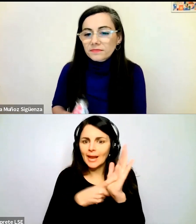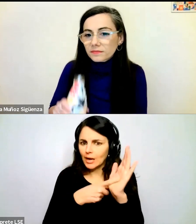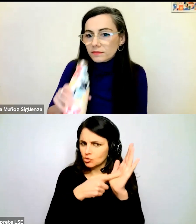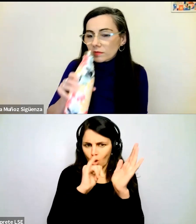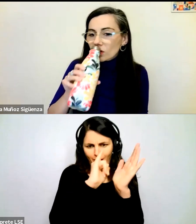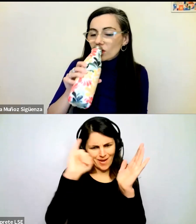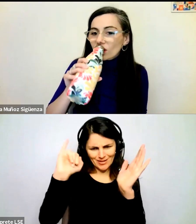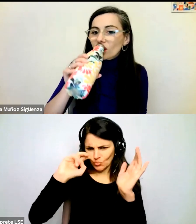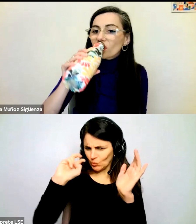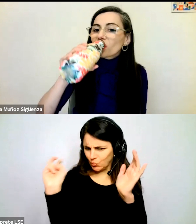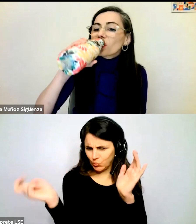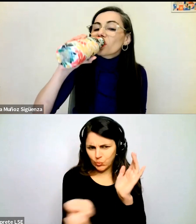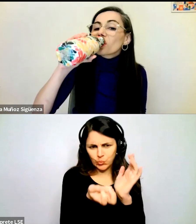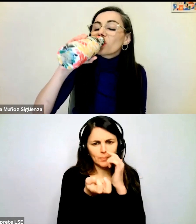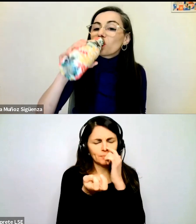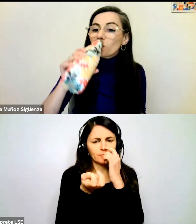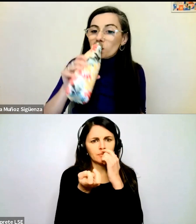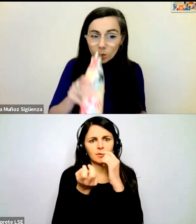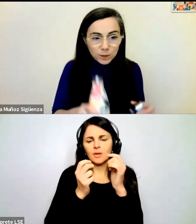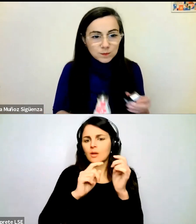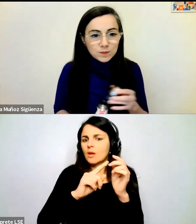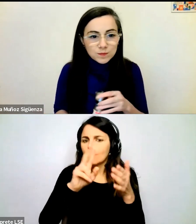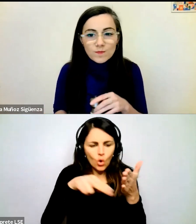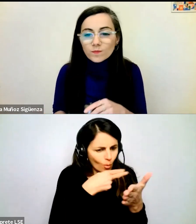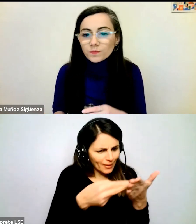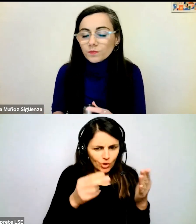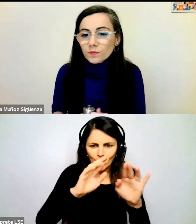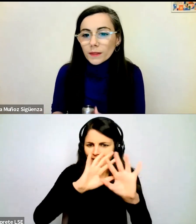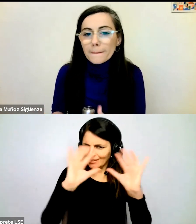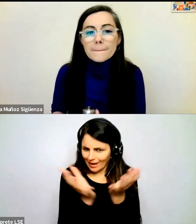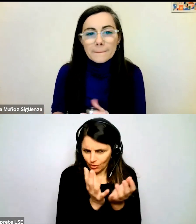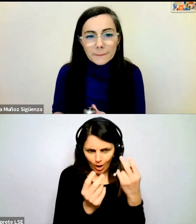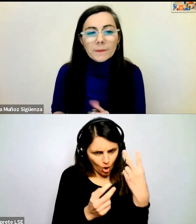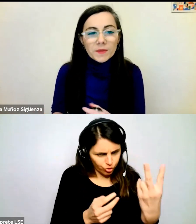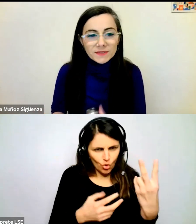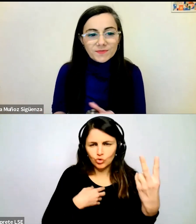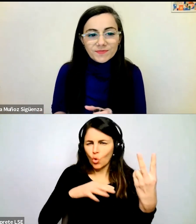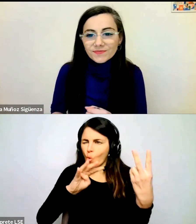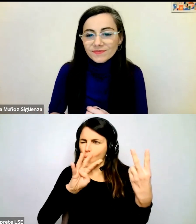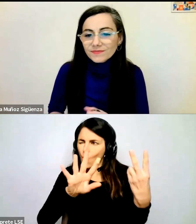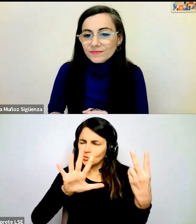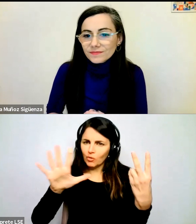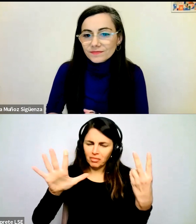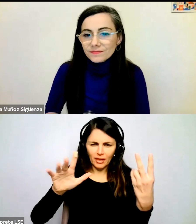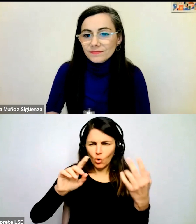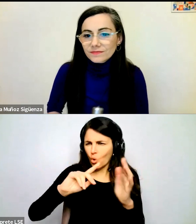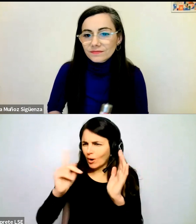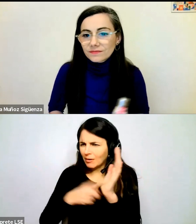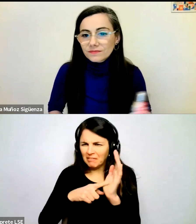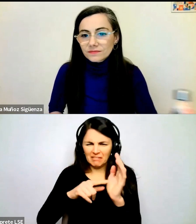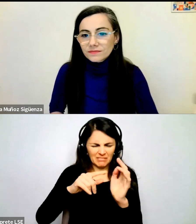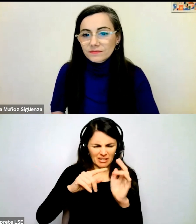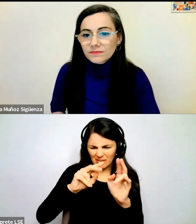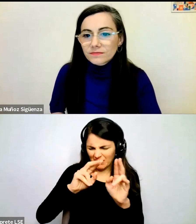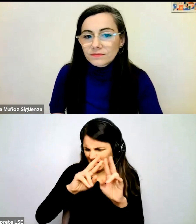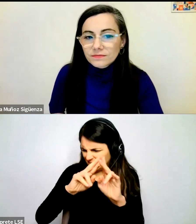¿no? Tenemos 2 convenciones internacionales, creo que 4 o 5 legislación a nivel nacional y otras 4